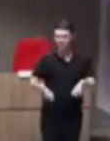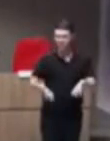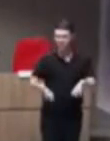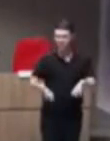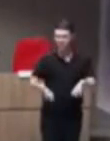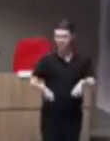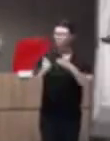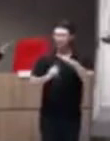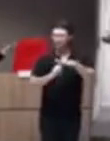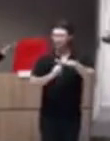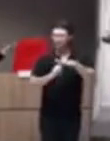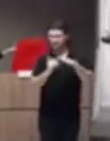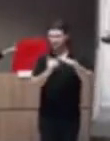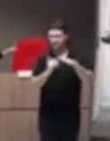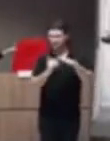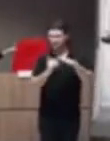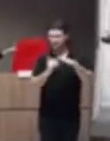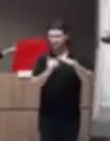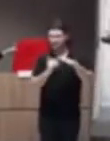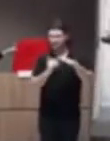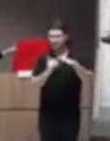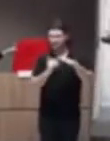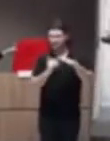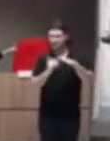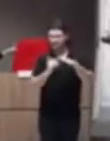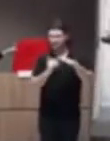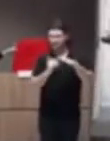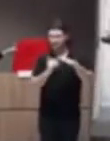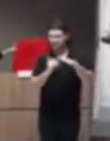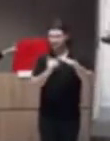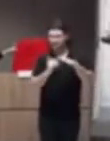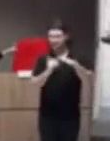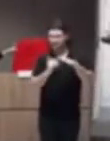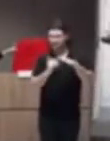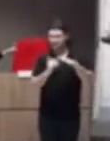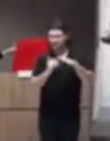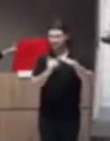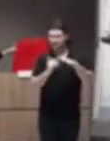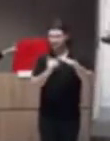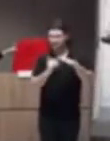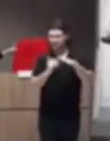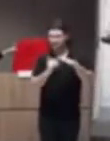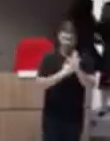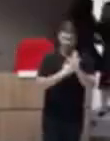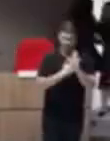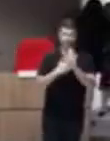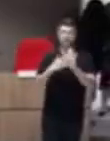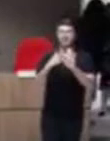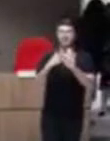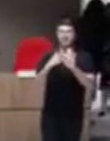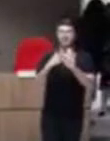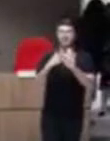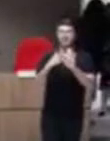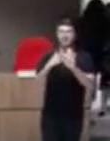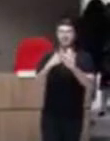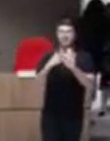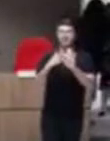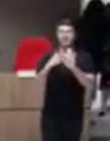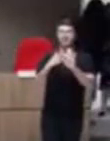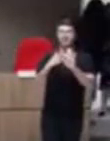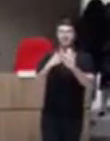121 instituições psiquiátricas no Brasil. Nós, nem era proposta alcançar todas essas instituições. A gente queria fazer um